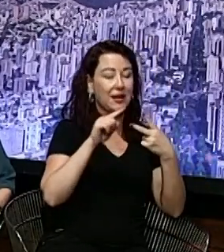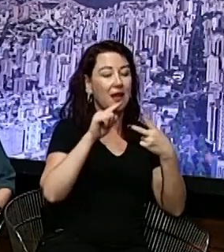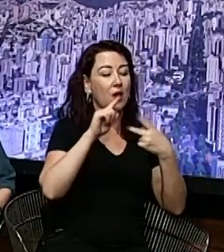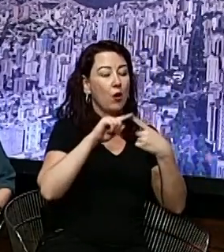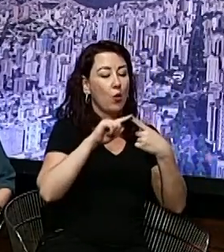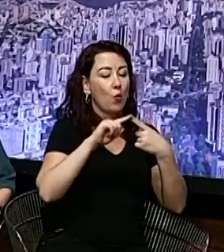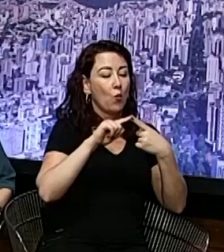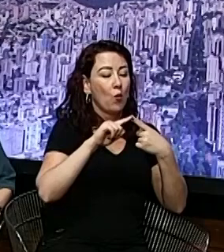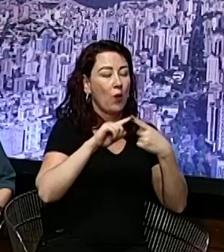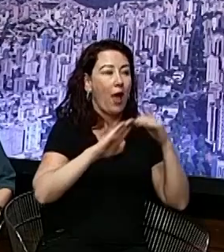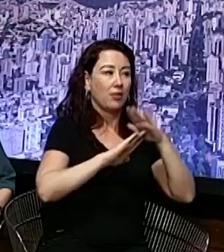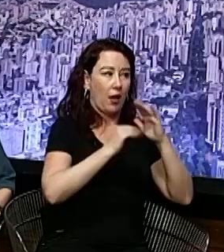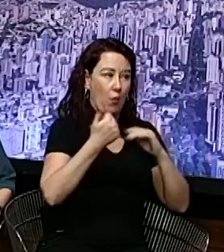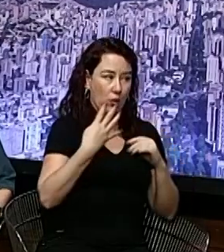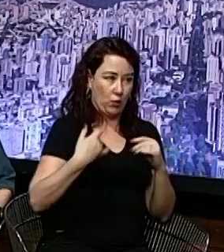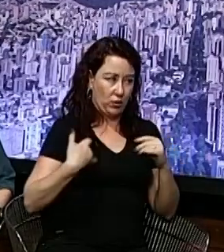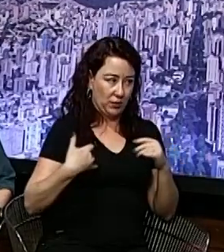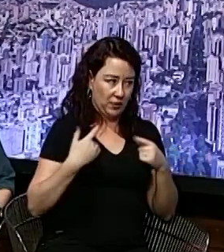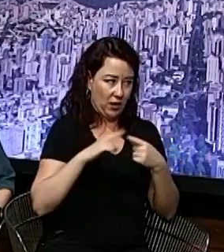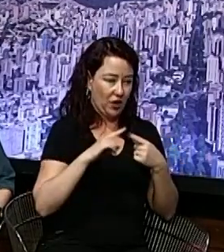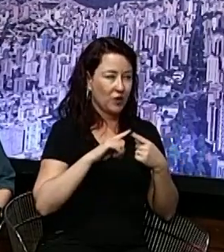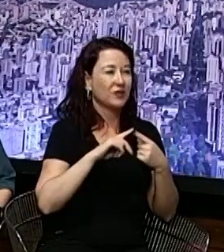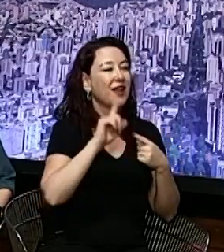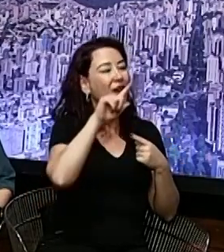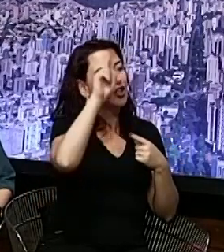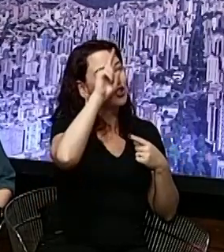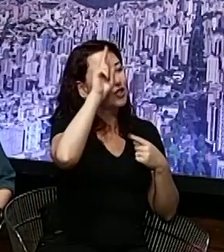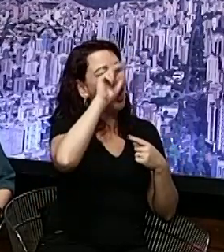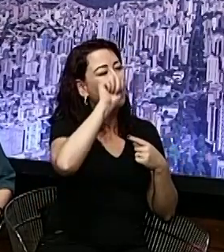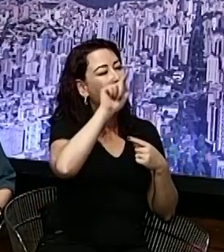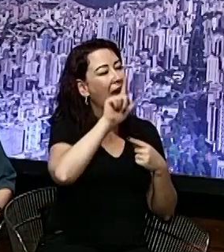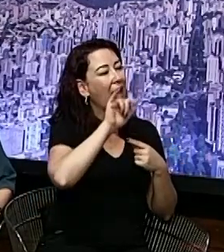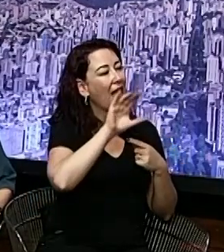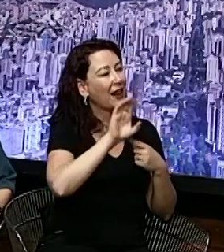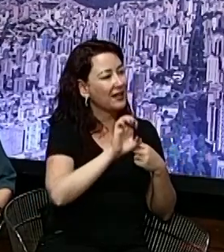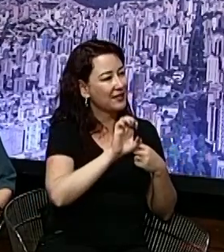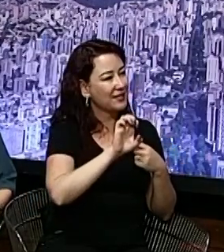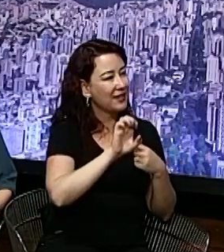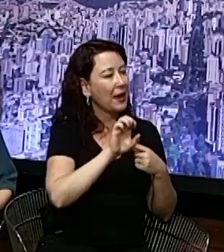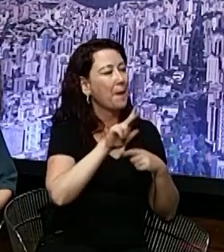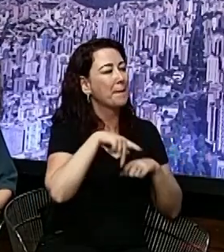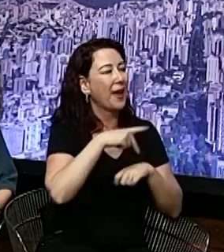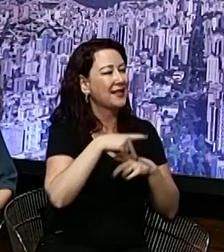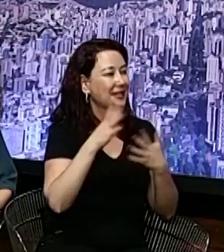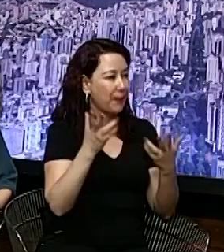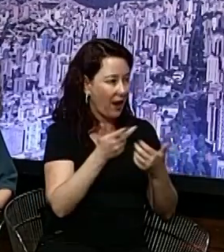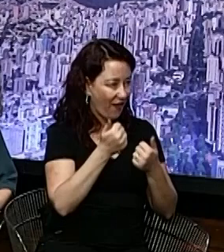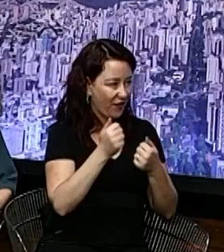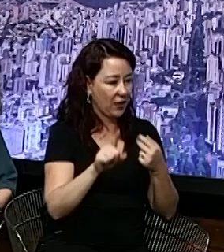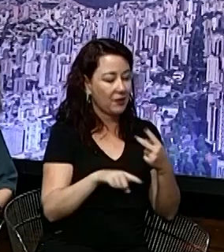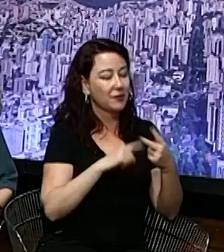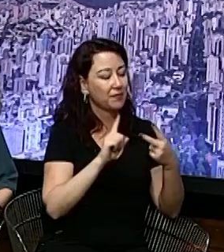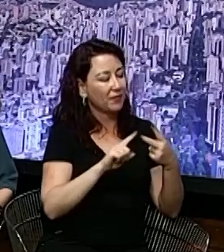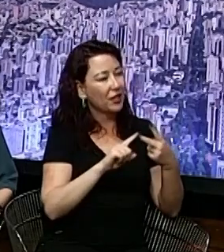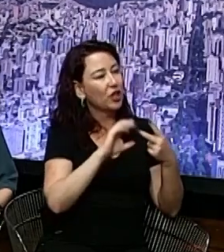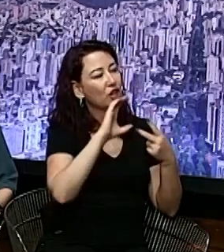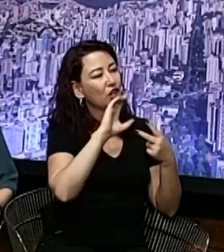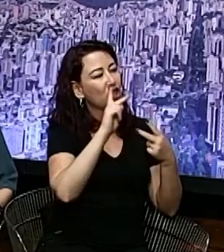até 14 anos, que é o Alice, no País das Maravilhas, da Cia Lumiato, e o outro que é o Chão de Pequenos. E o... Cia